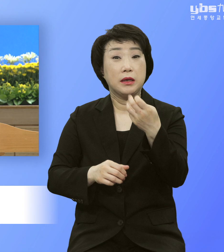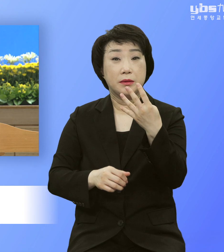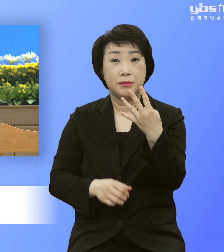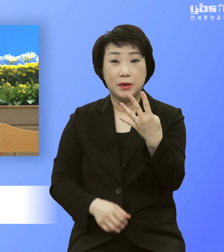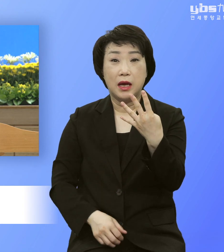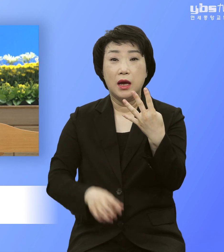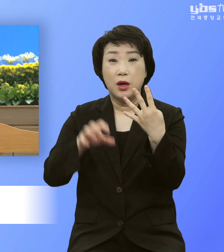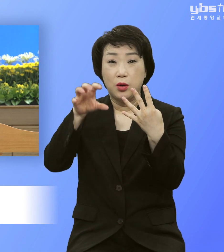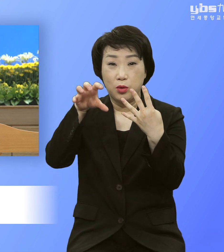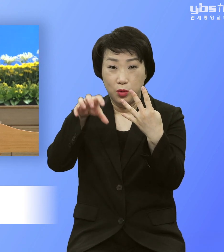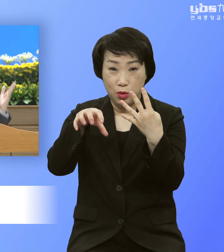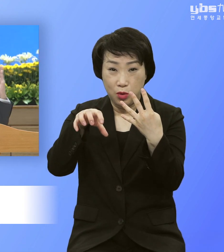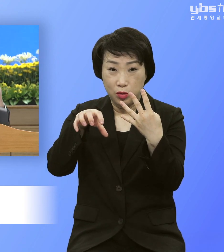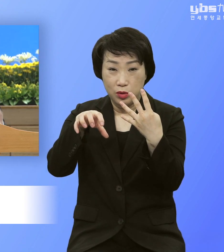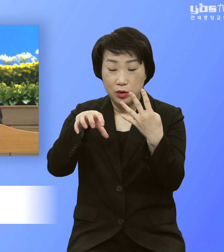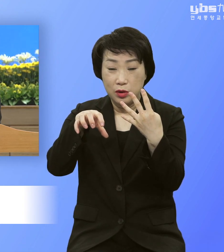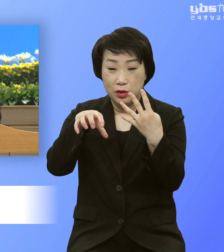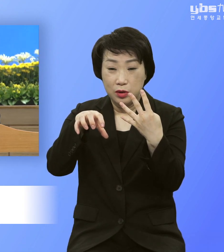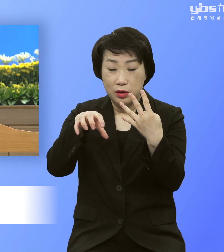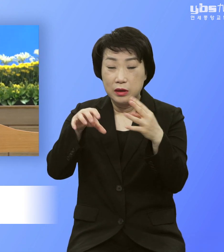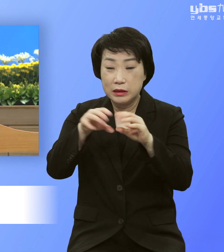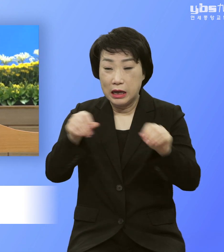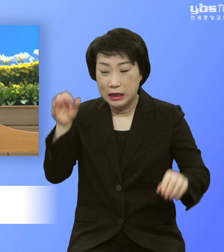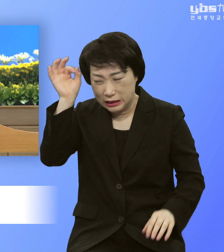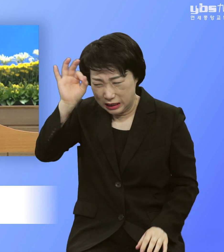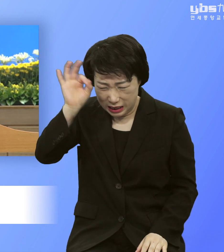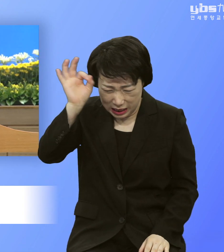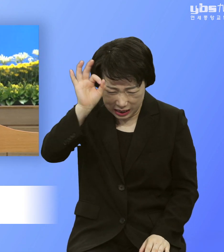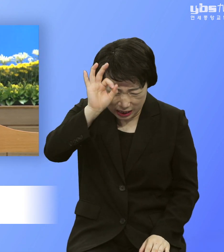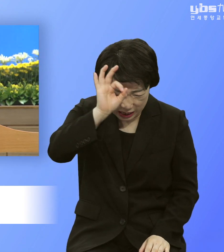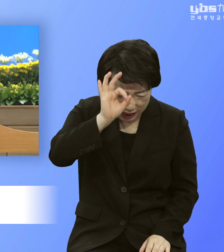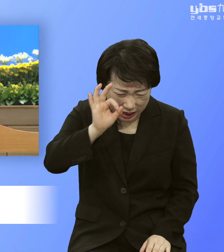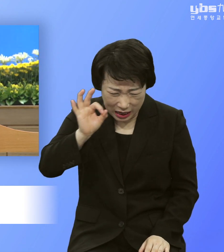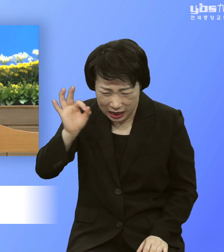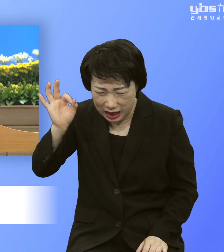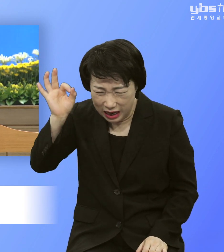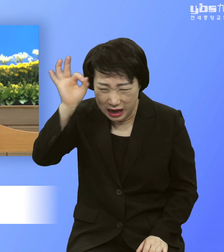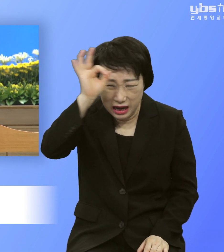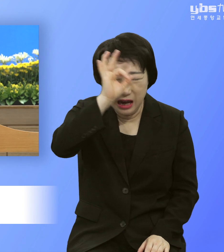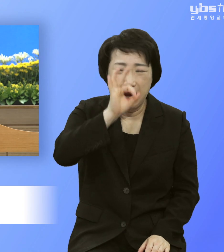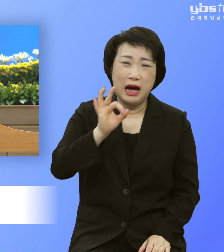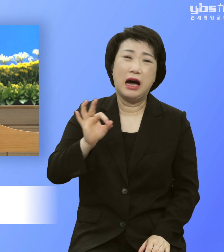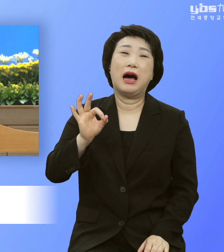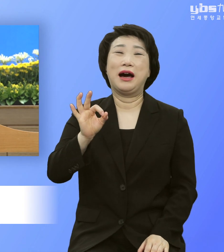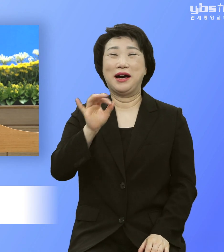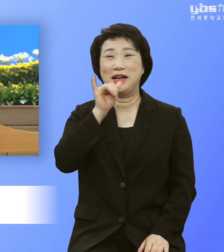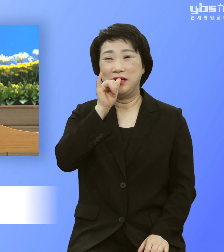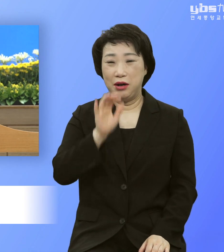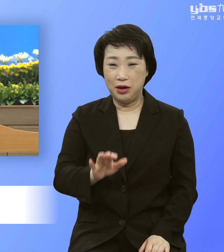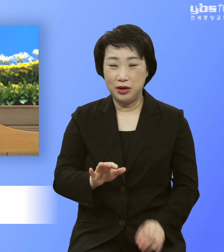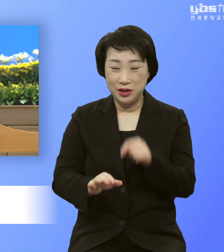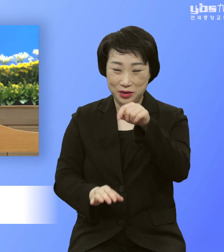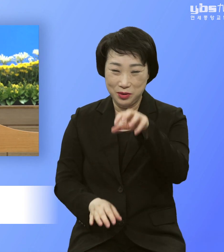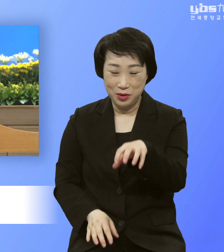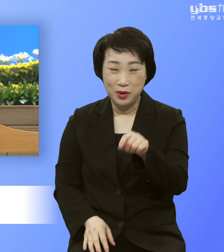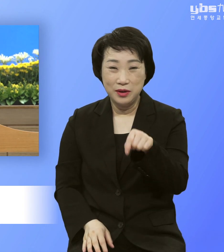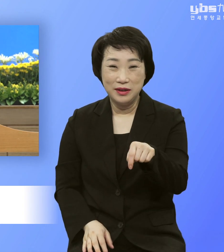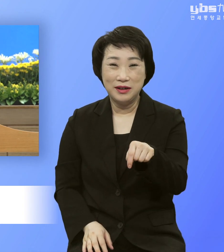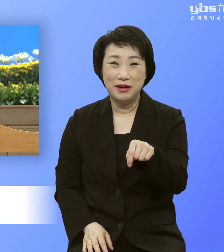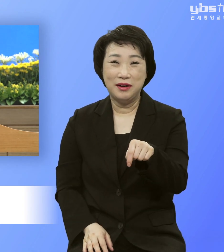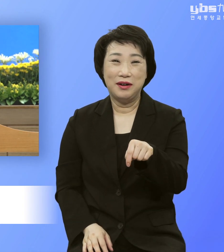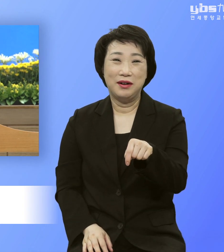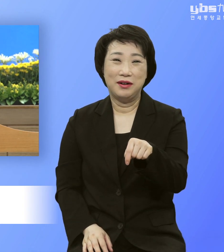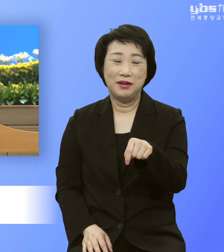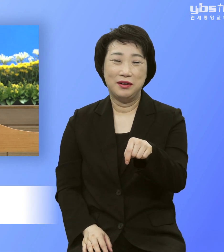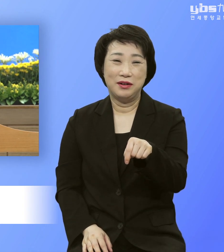84군데 부지를 찾더니 못 봤죠. 다 보고 여기는 이제